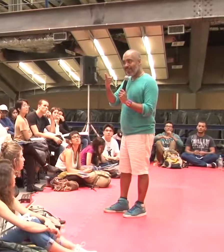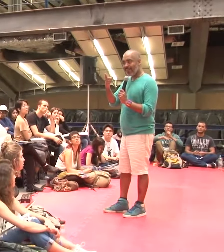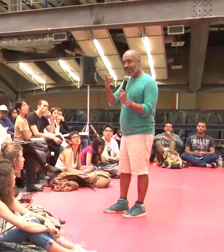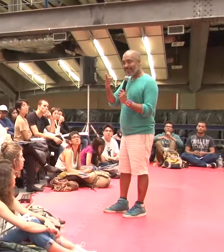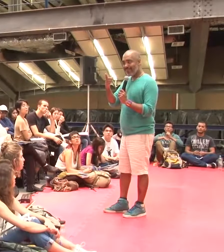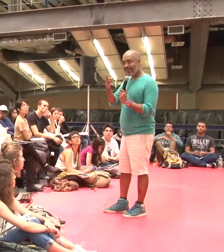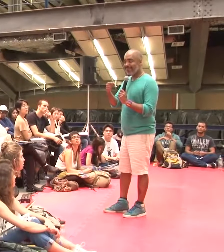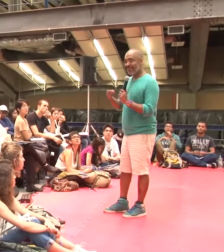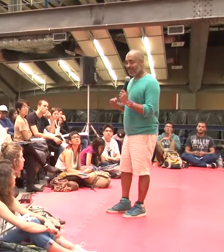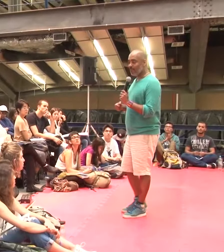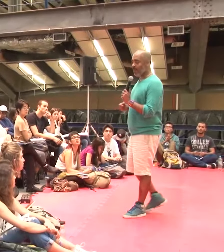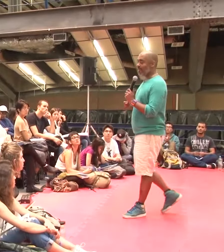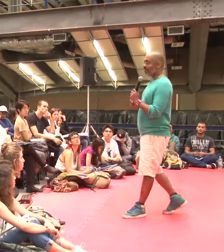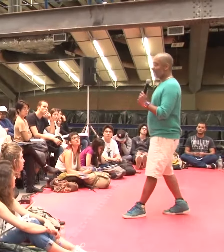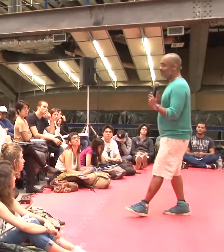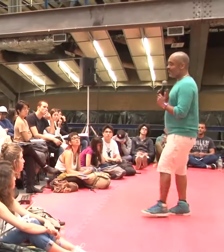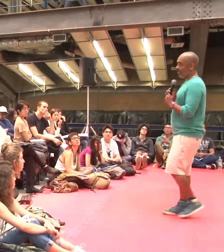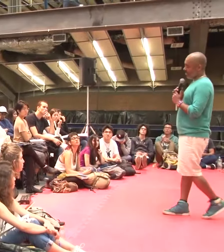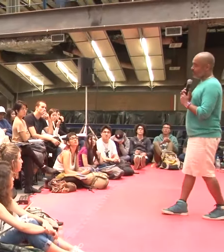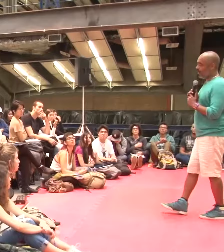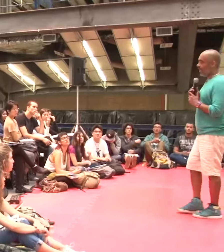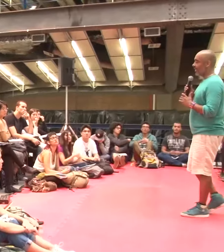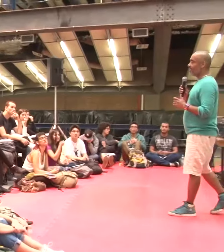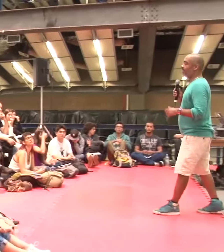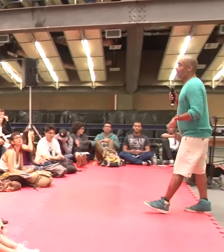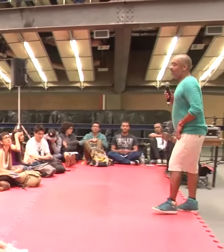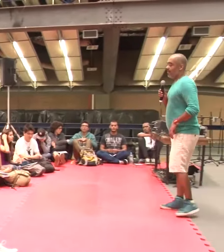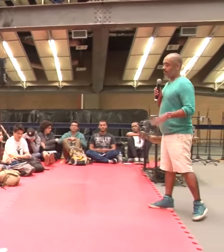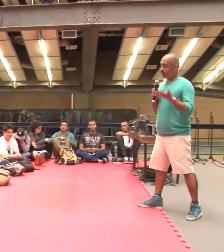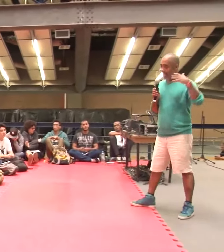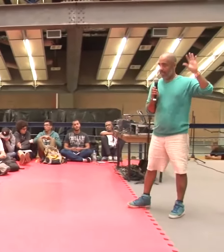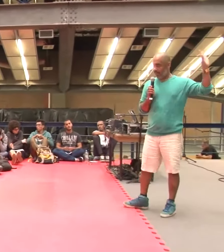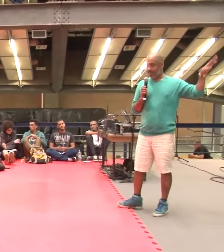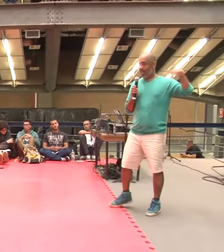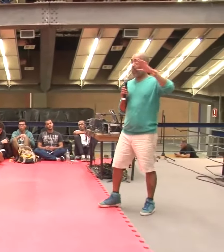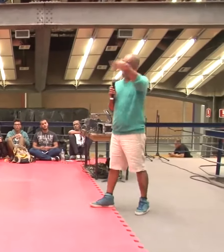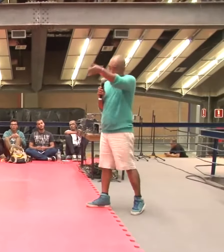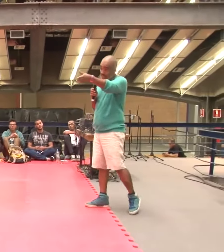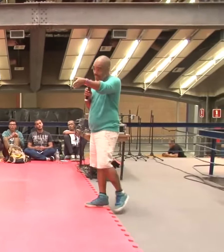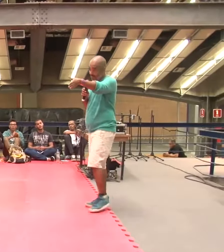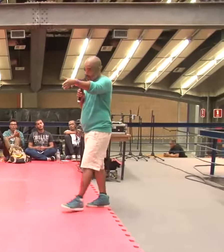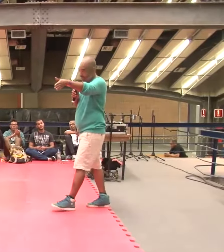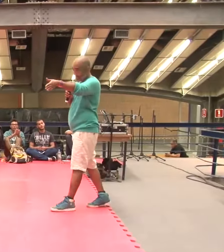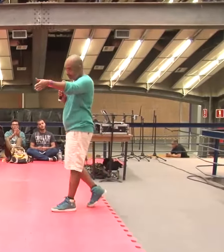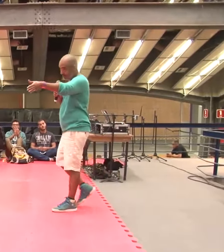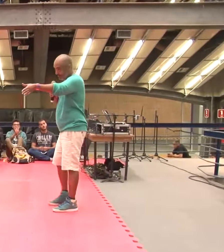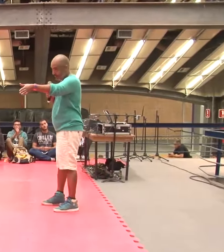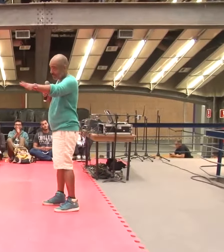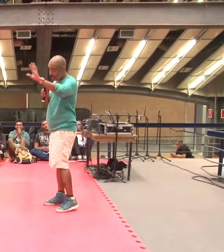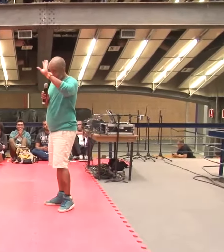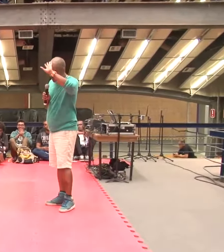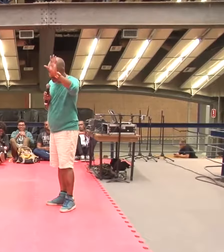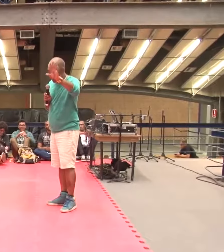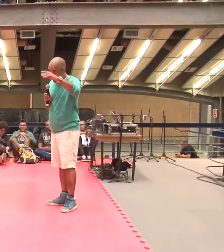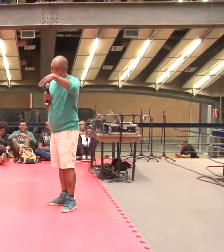família. Disse isso pra mim. Tem várias palavras, né? Branca, coisa e tal, mas casou com o negão também. E